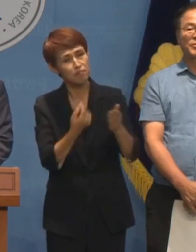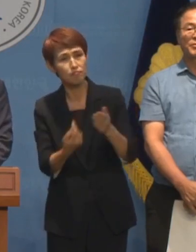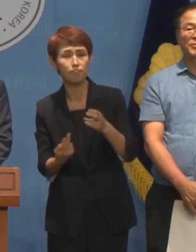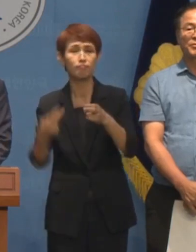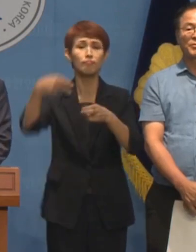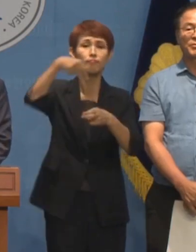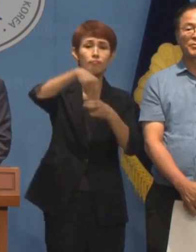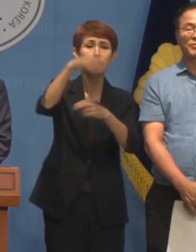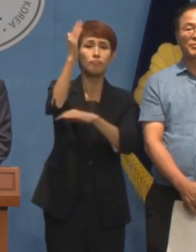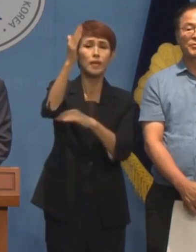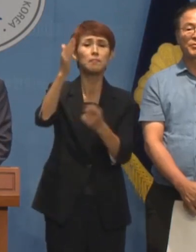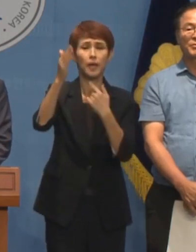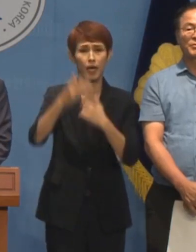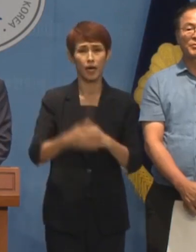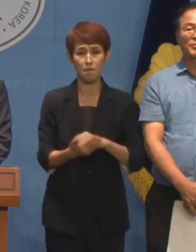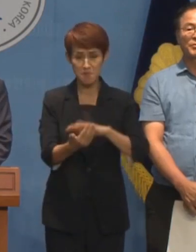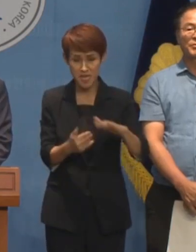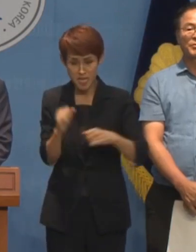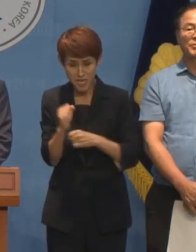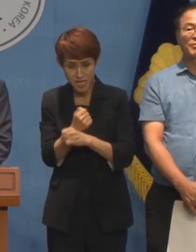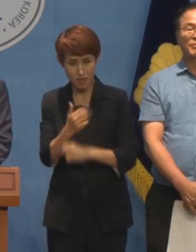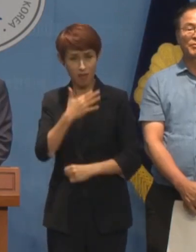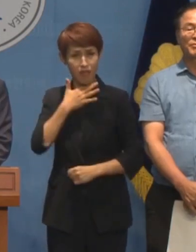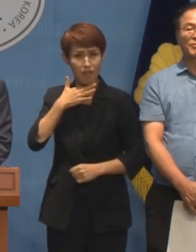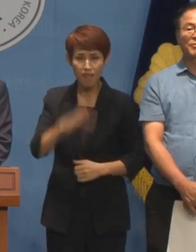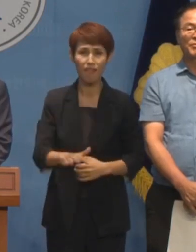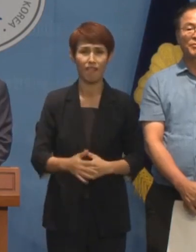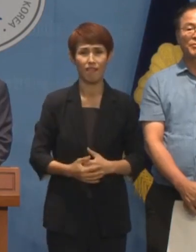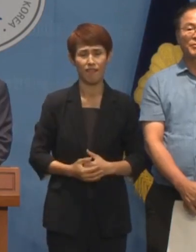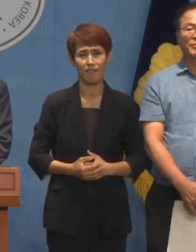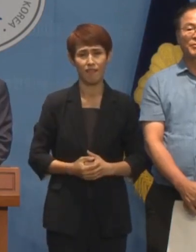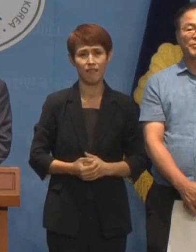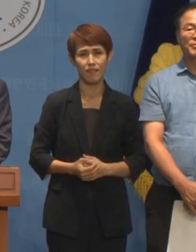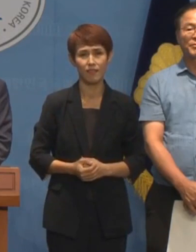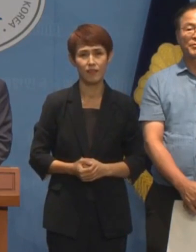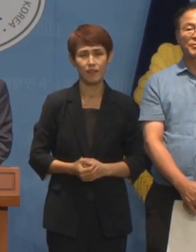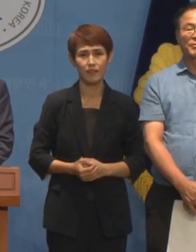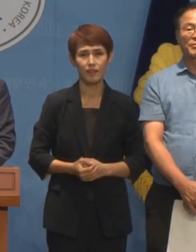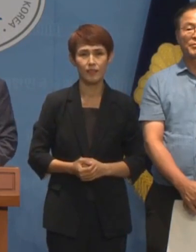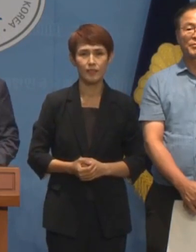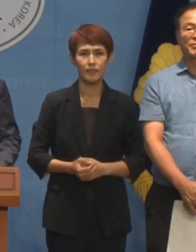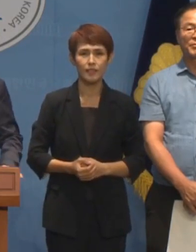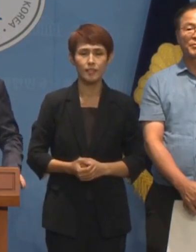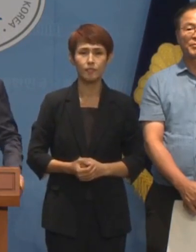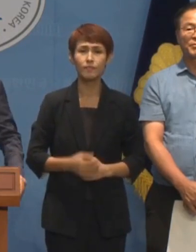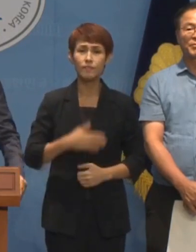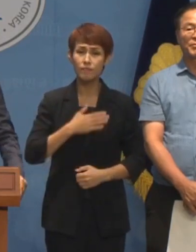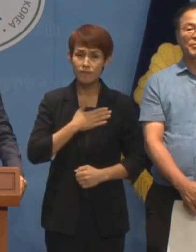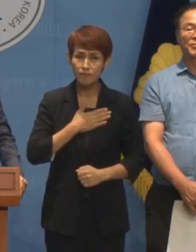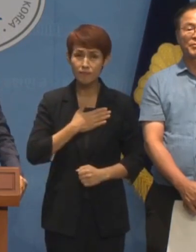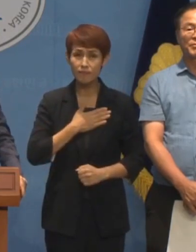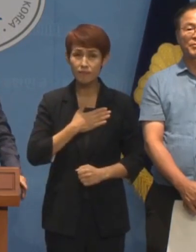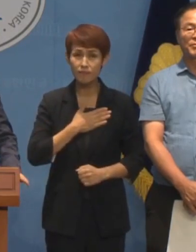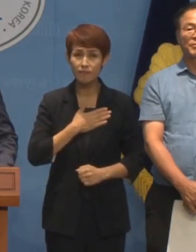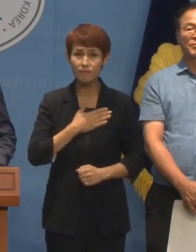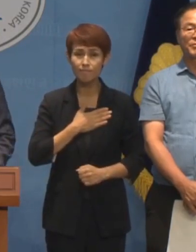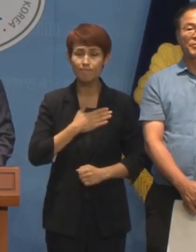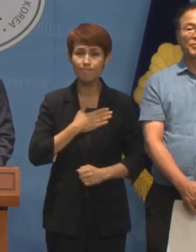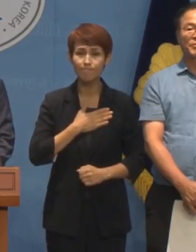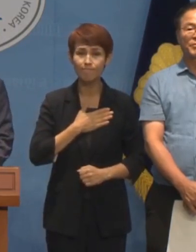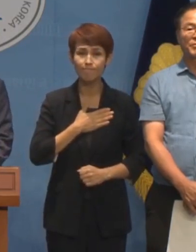연설을 했던 것이 결코 아님을 밝혀둡니다. 아무튼 저는